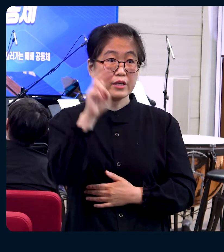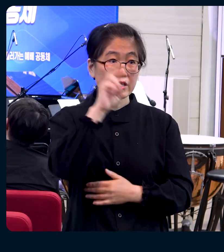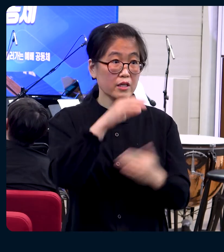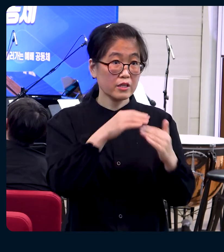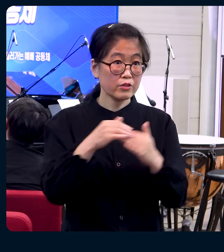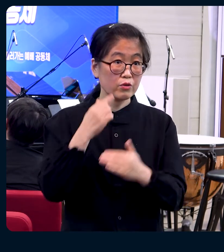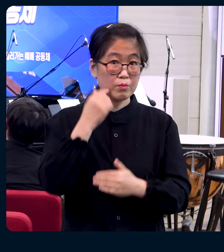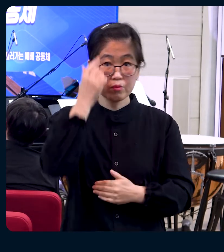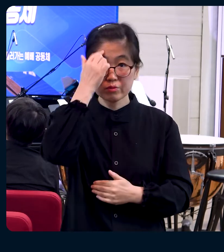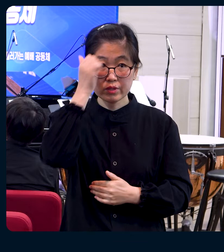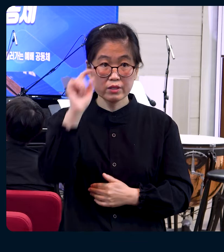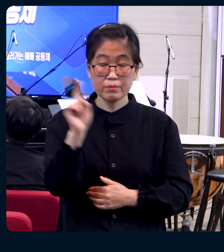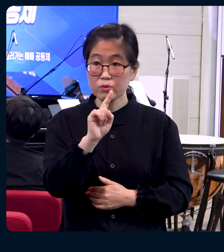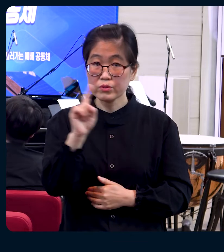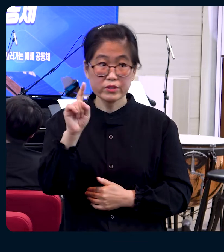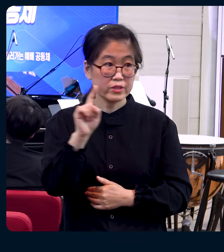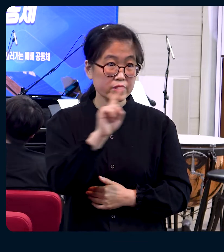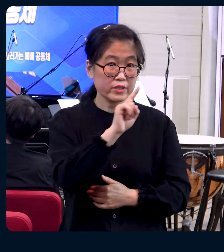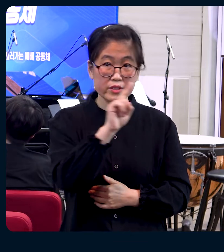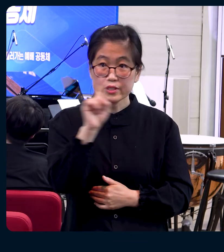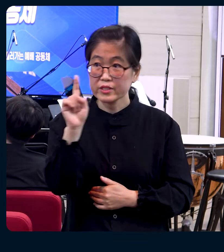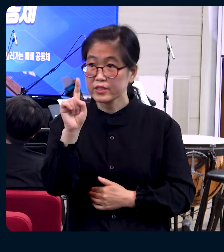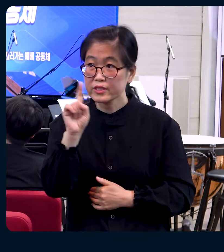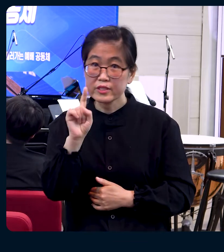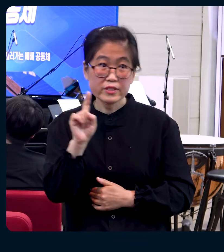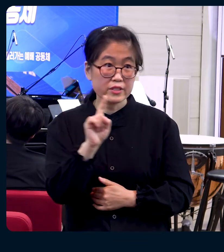찬양 인도하던 목사님 어디 가시죠?